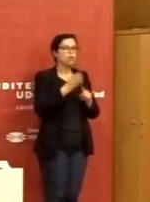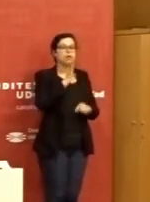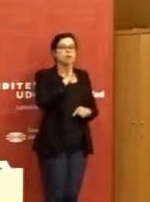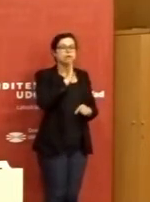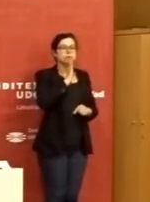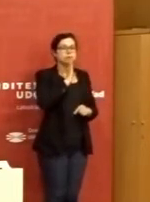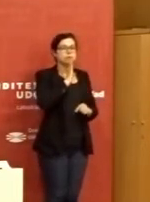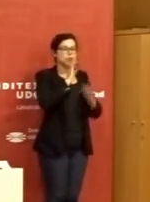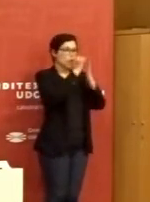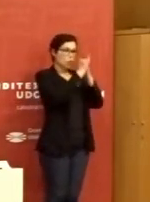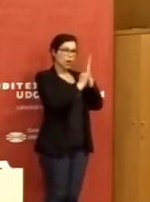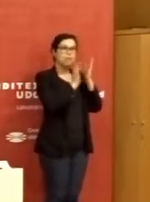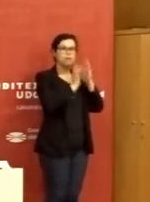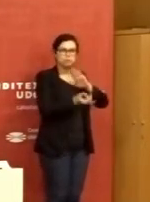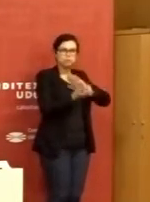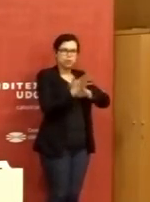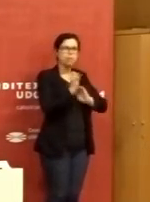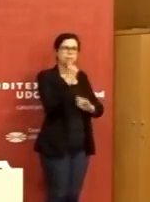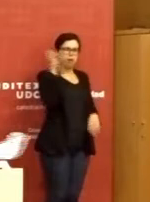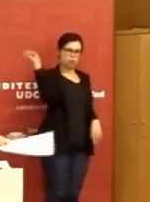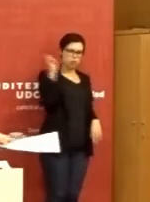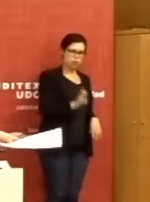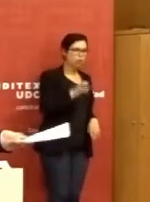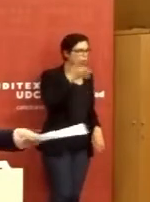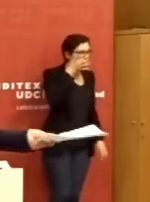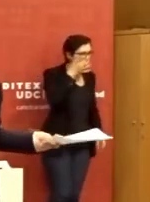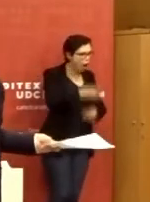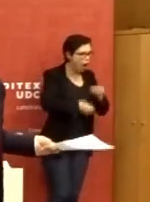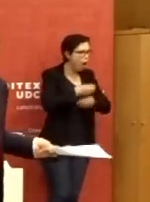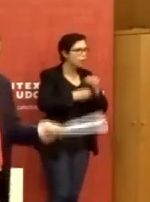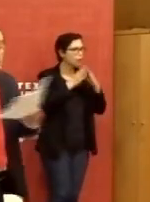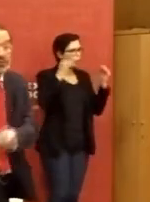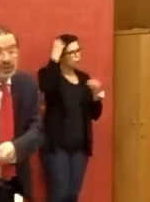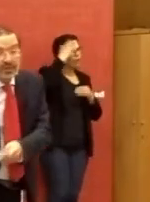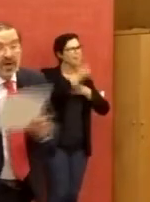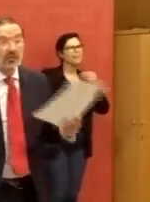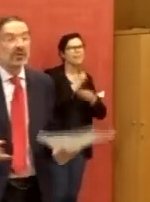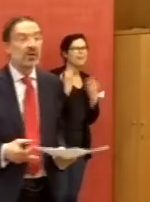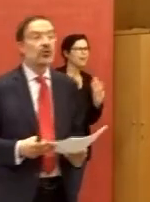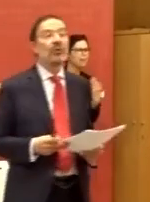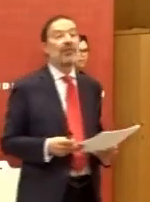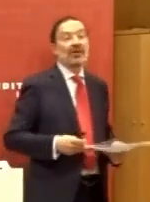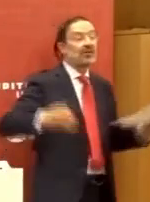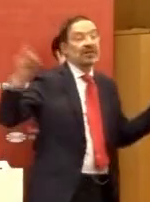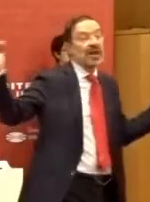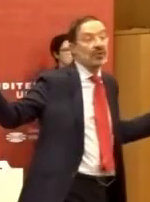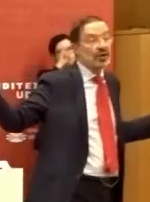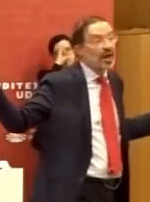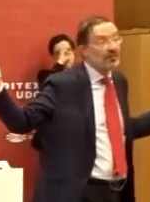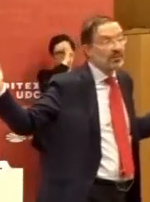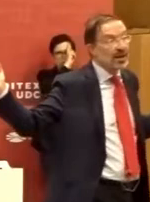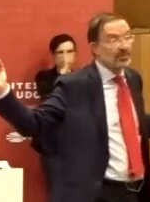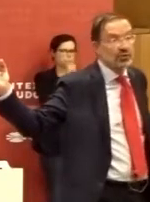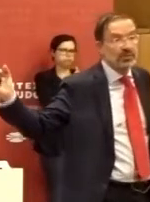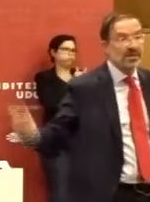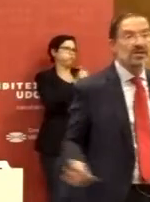este programa, nosotros vinimos aquí a ver lo que se estaba haciendo en la Universidad de La Coruña y fuimos también a la Universidad Autónoma de Madrid, que es la